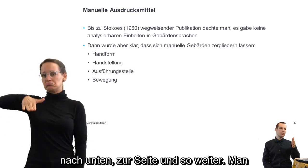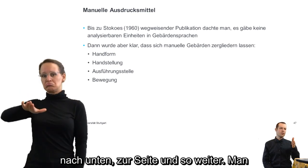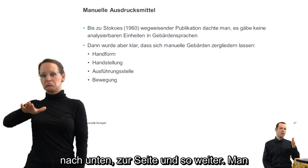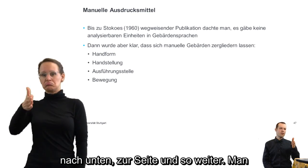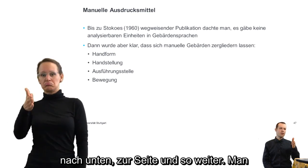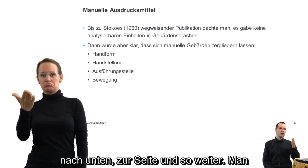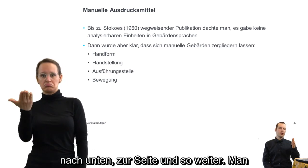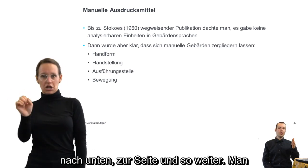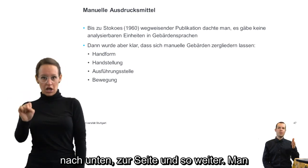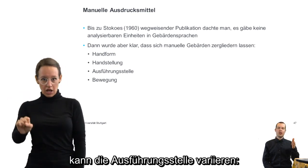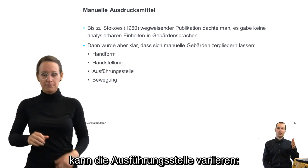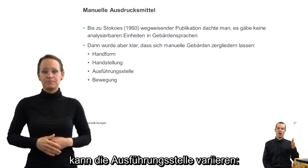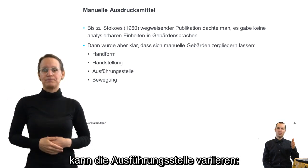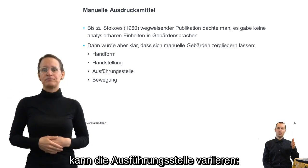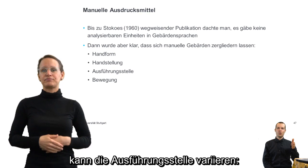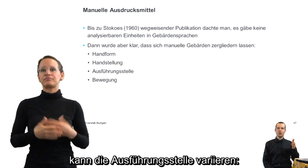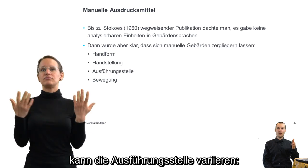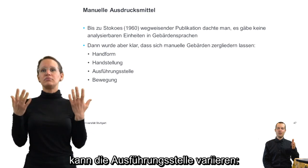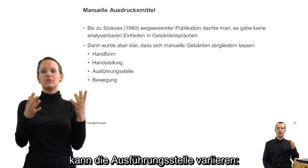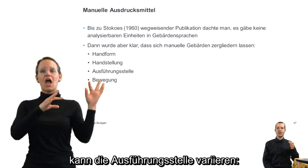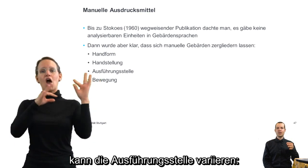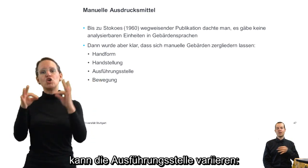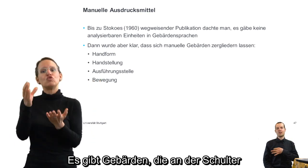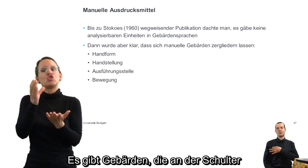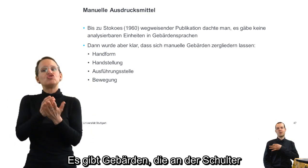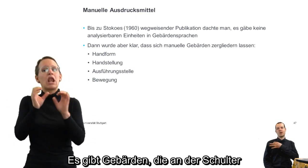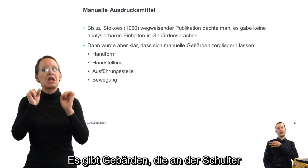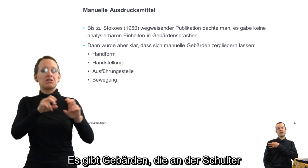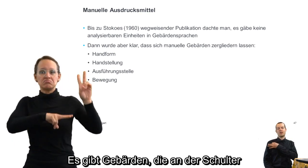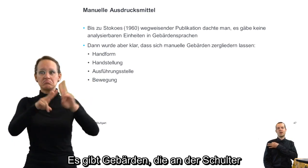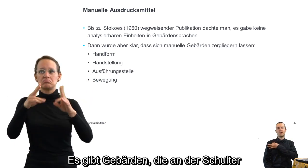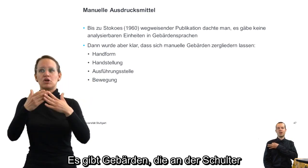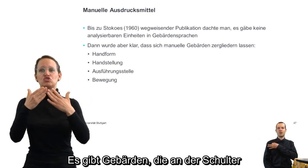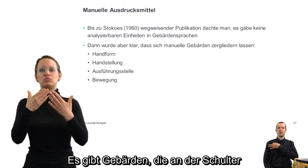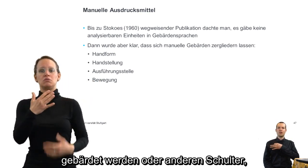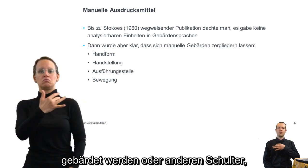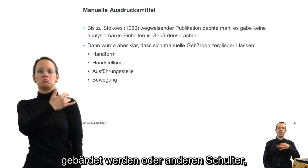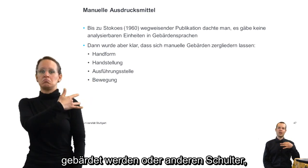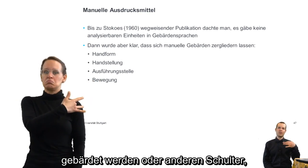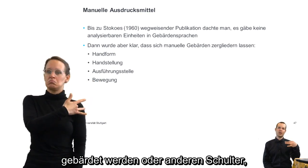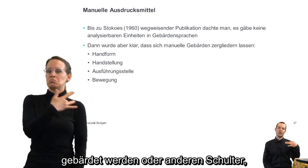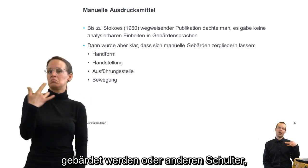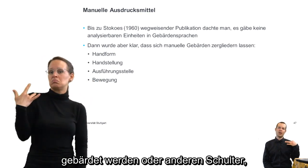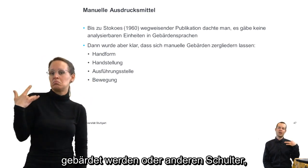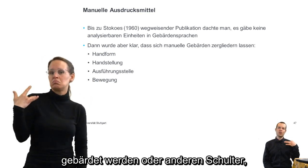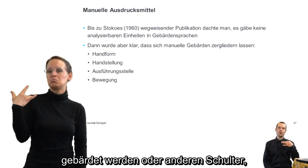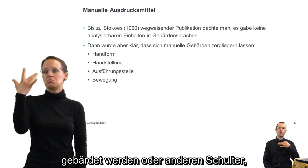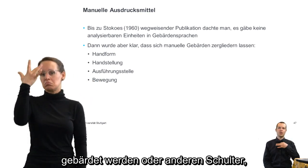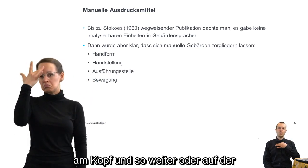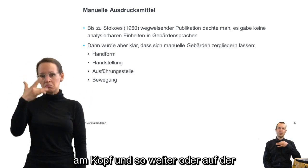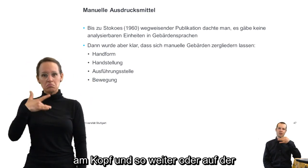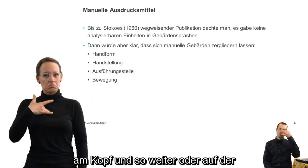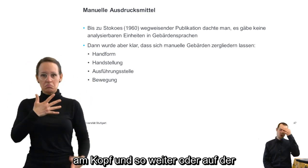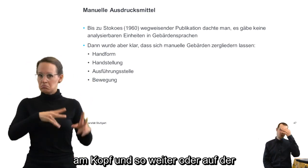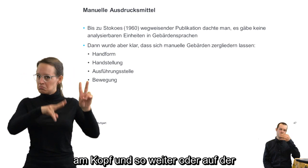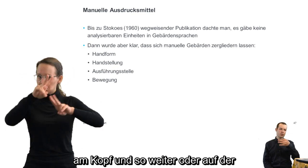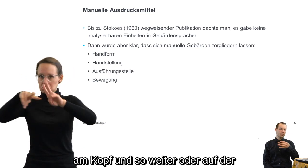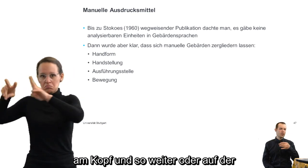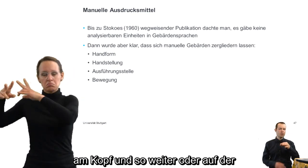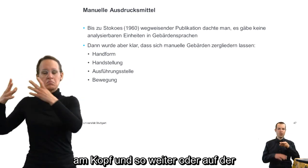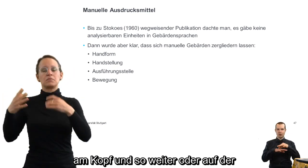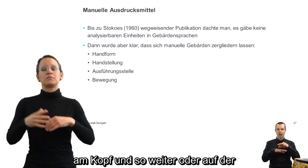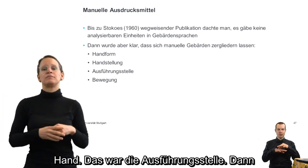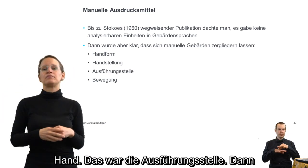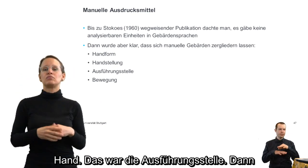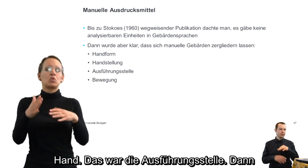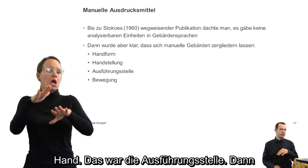zur Seite und so weiter. Man kann die Ausführungsstelle variieren, es gibt Gebärden, die in der Schulter gebärdet werden, in der anderen Schulter, in der Mitte, am Kopf und